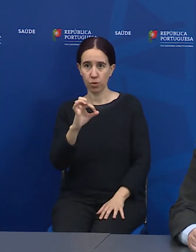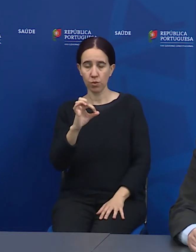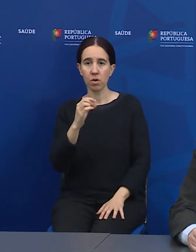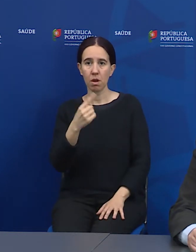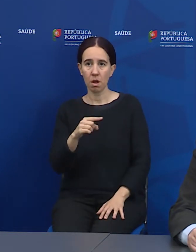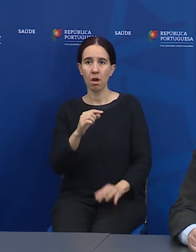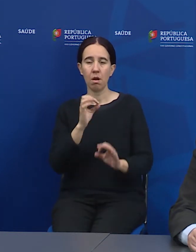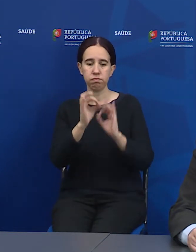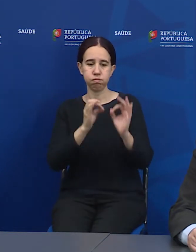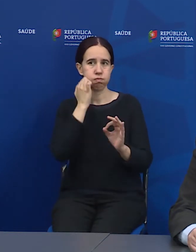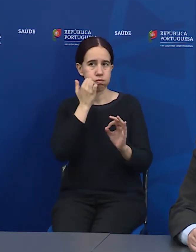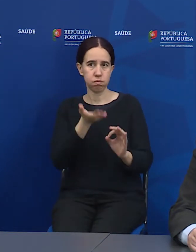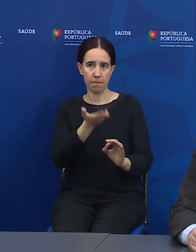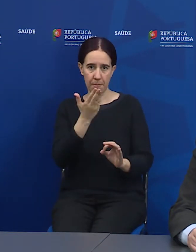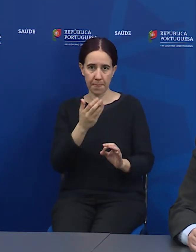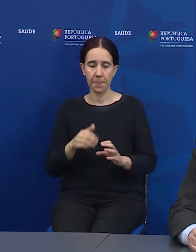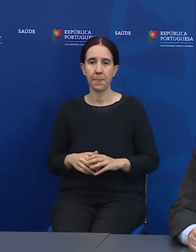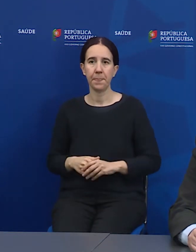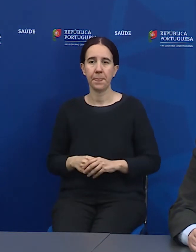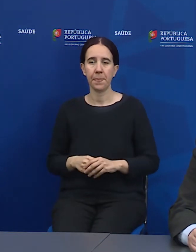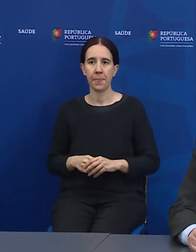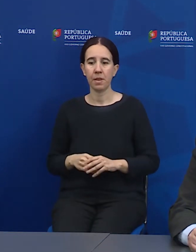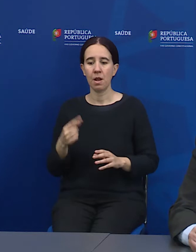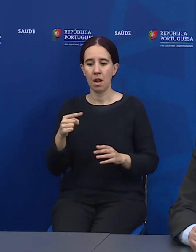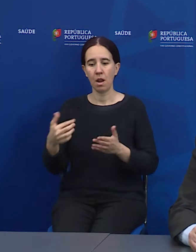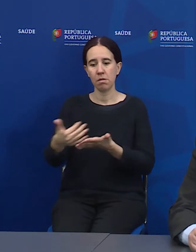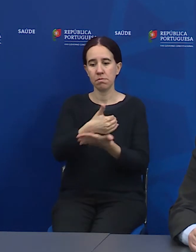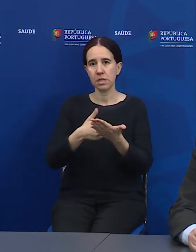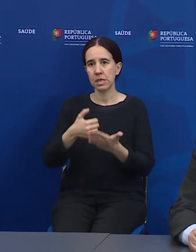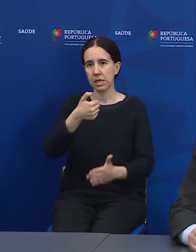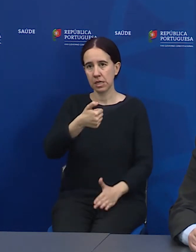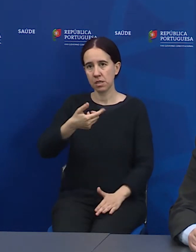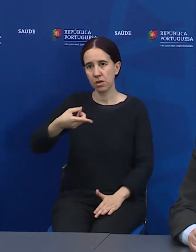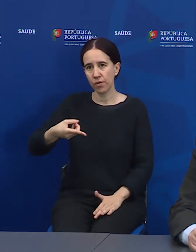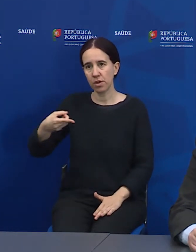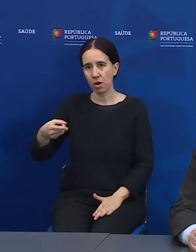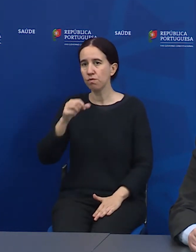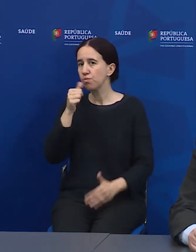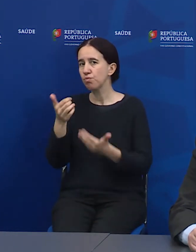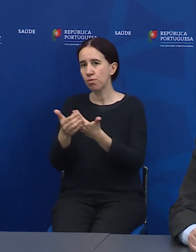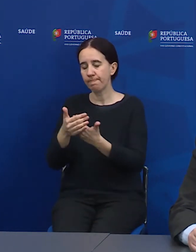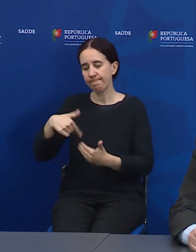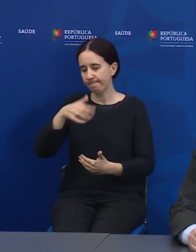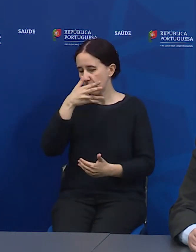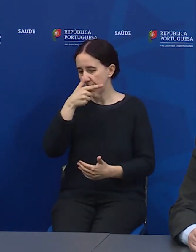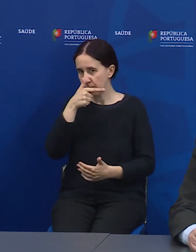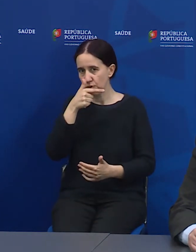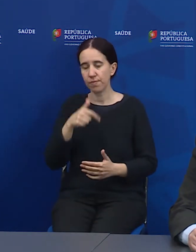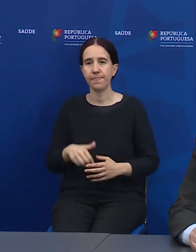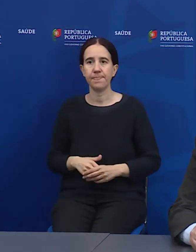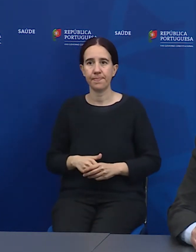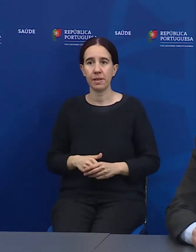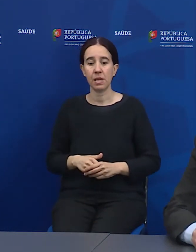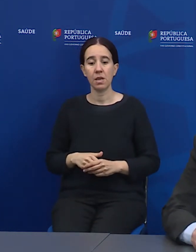em cuidados intensivos o registam-se 599 óbidos que lamentamos